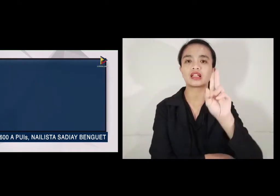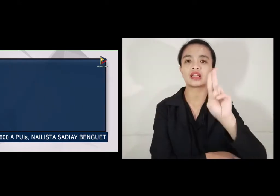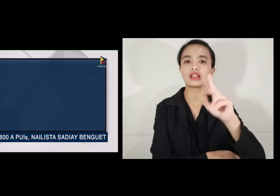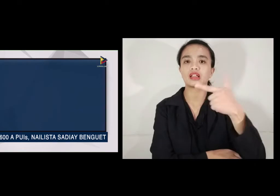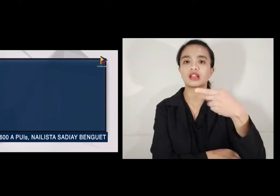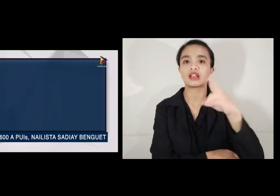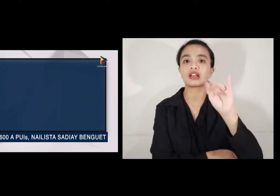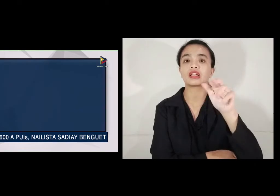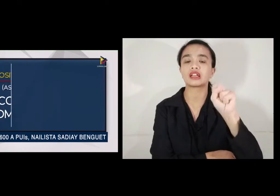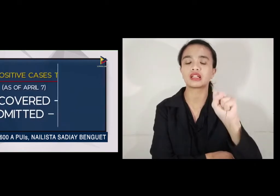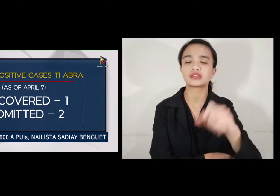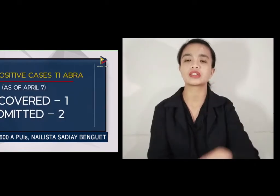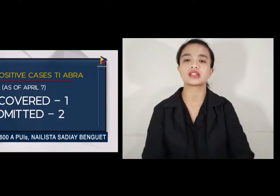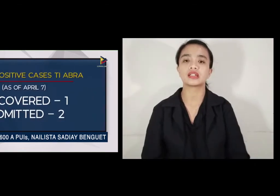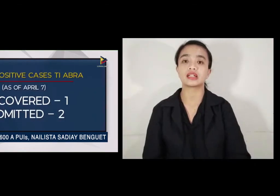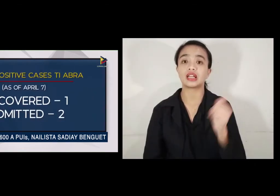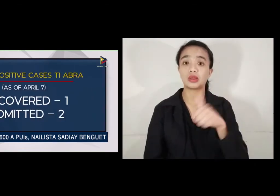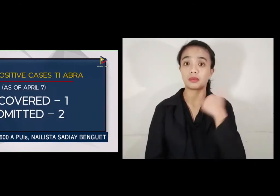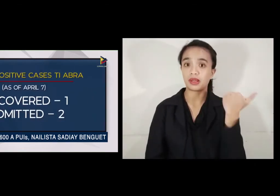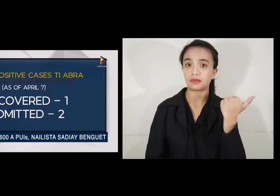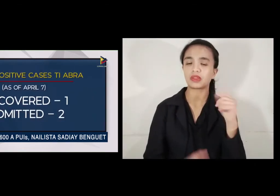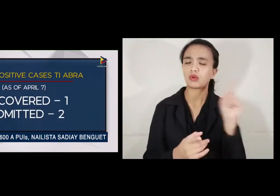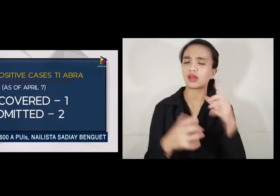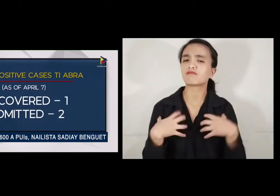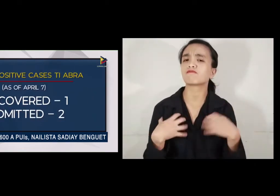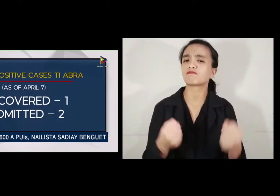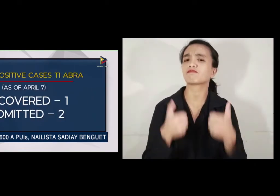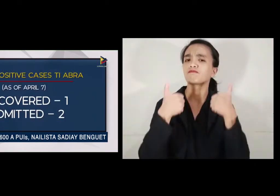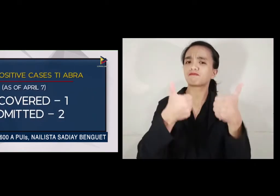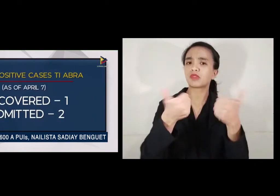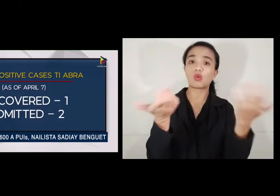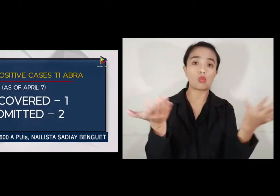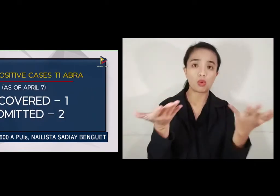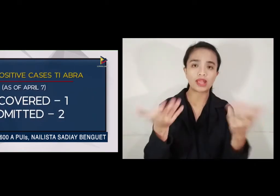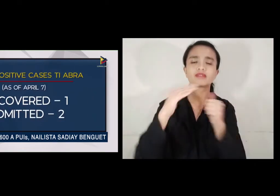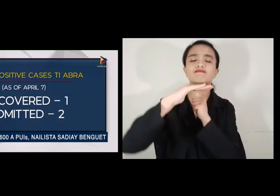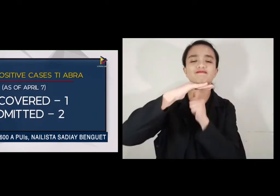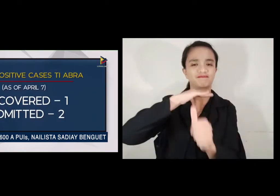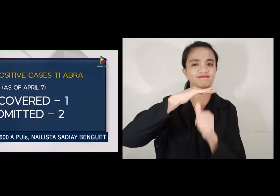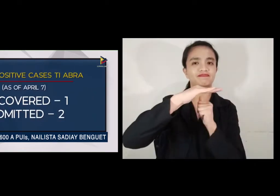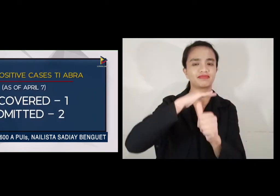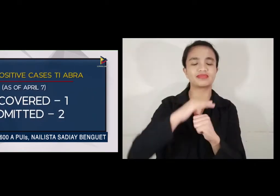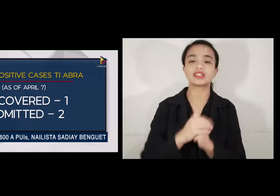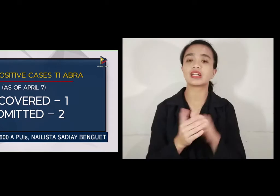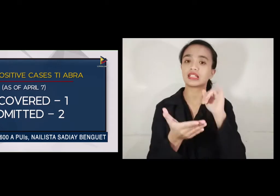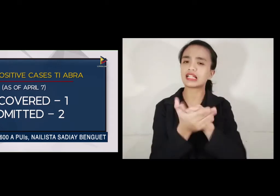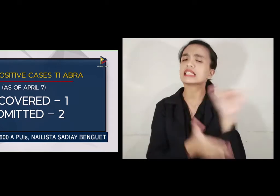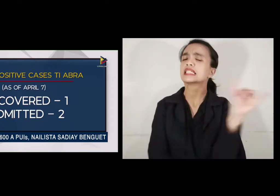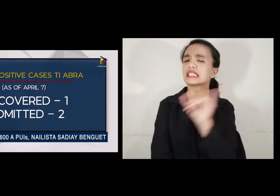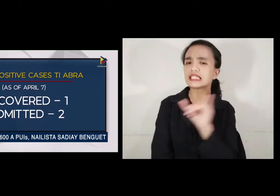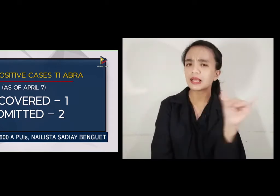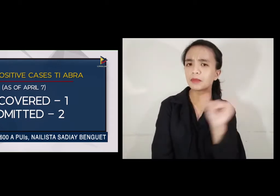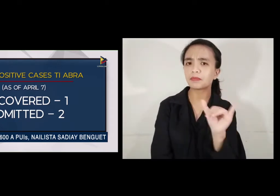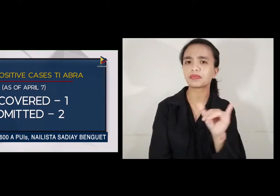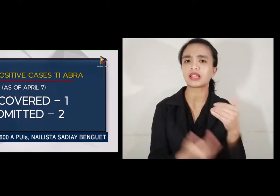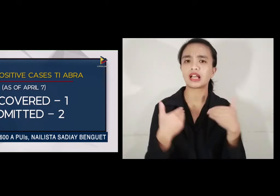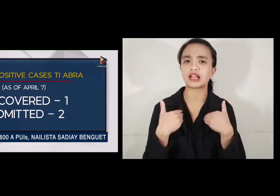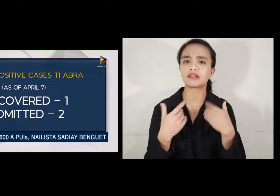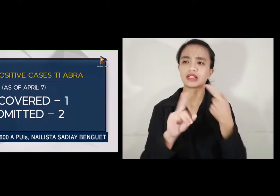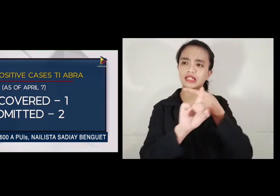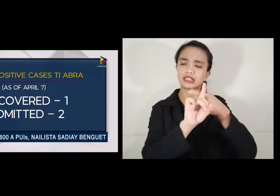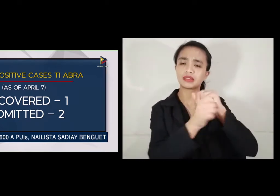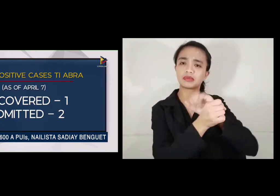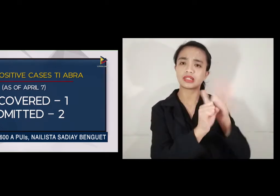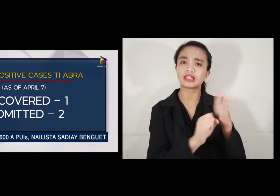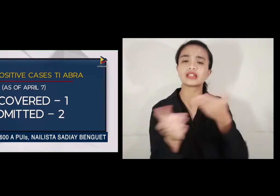Bugyas. No pay agtaltalinmet laeng iti maysa ti recovered patient ti probinsya ti Abra. Agpadamot nga agpapaimbag ita ti agdama a positive